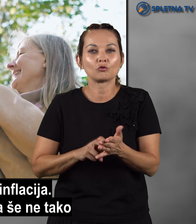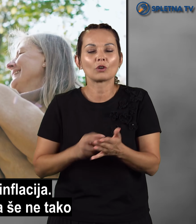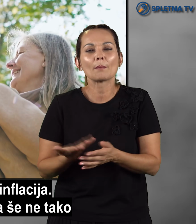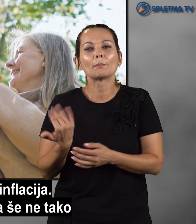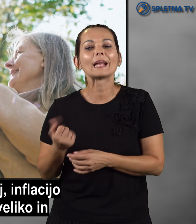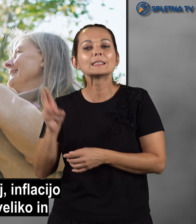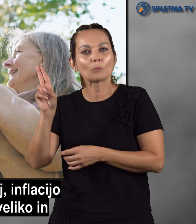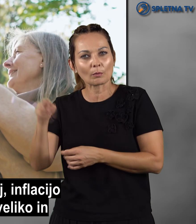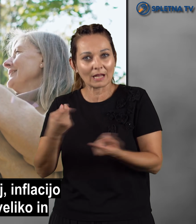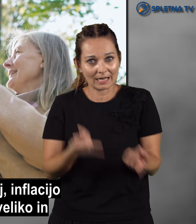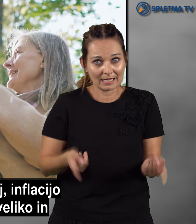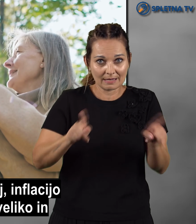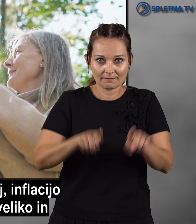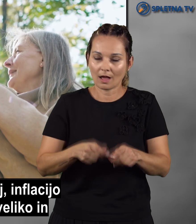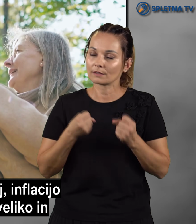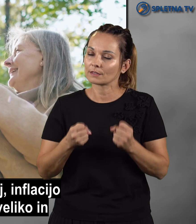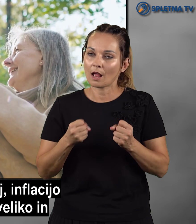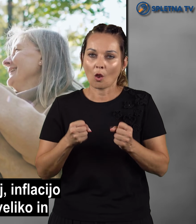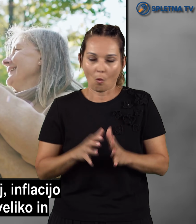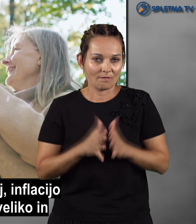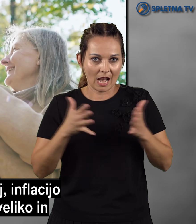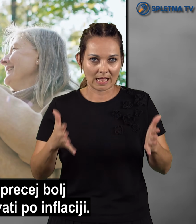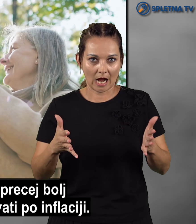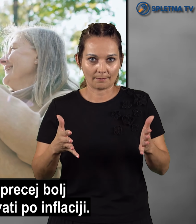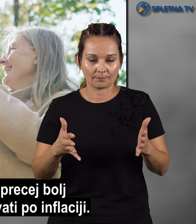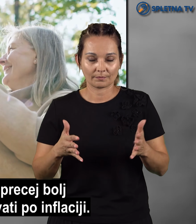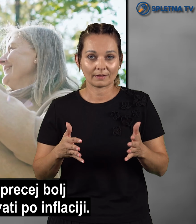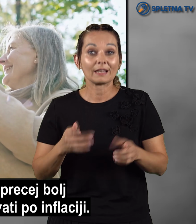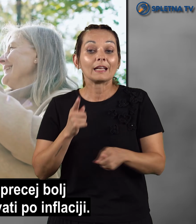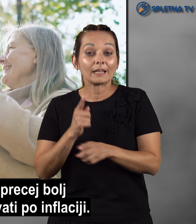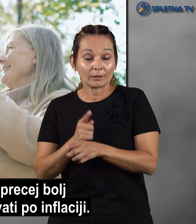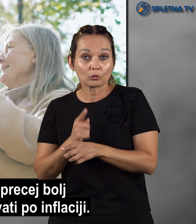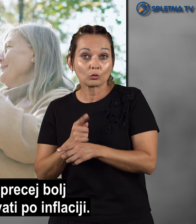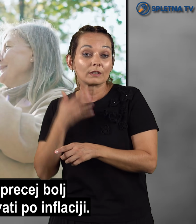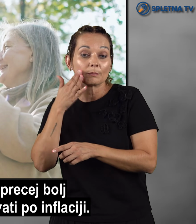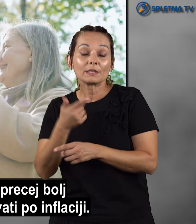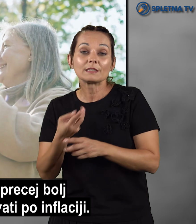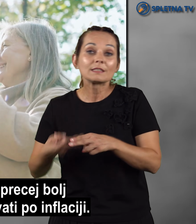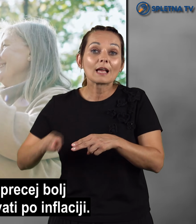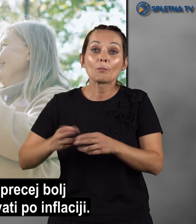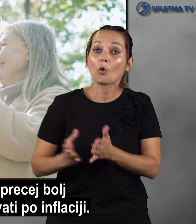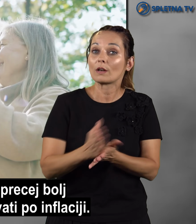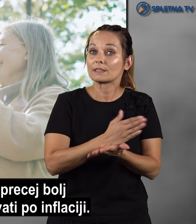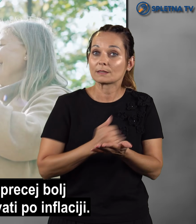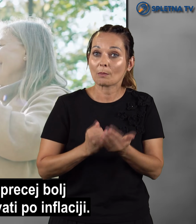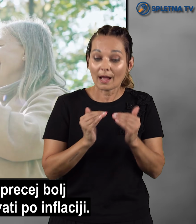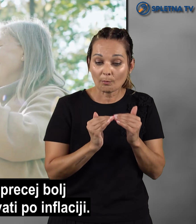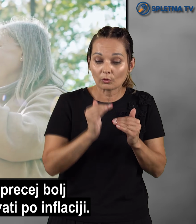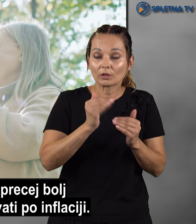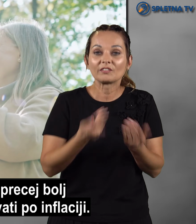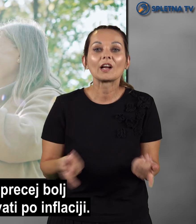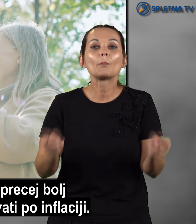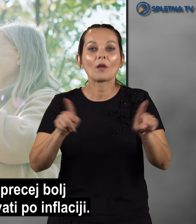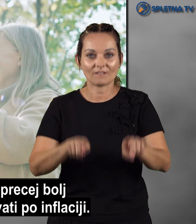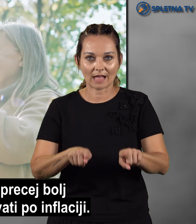pa še ne tako daleč nazaj, inflacija je izredno veliko. In takrat bi se precej bolj splačalo dvigovati po